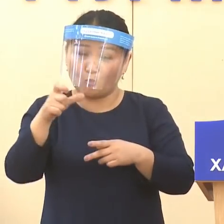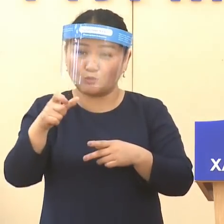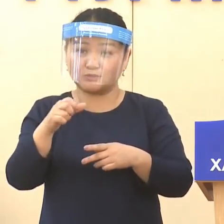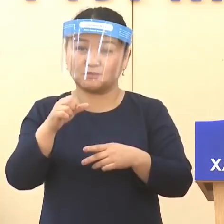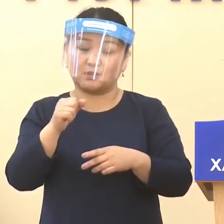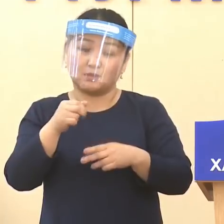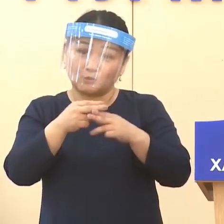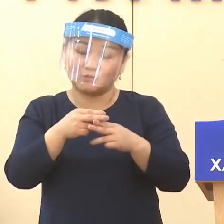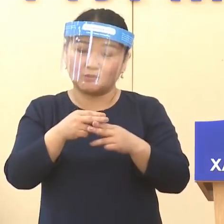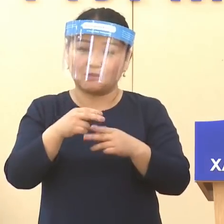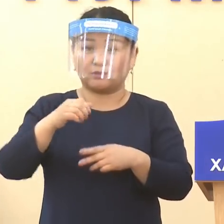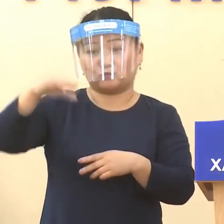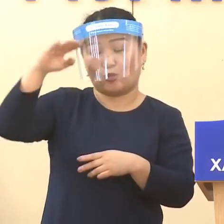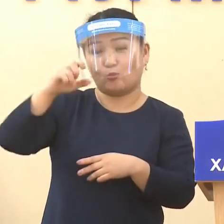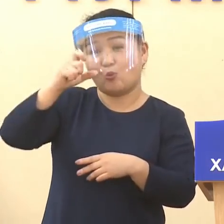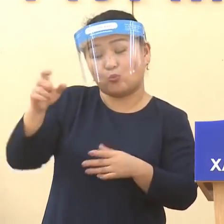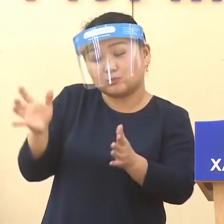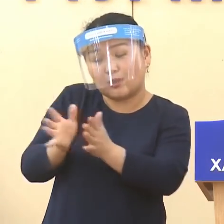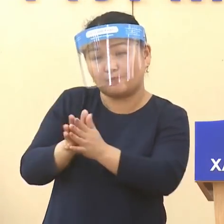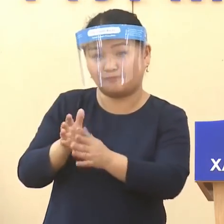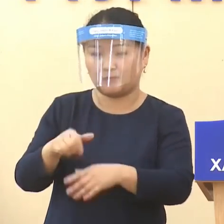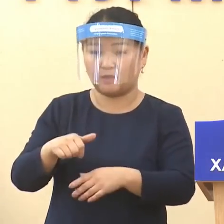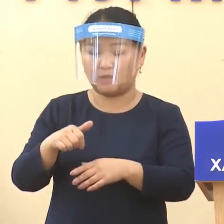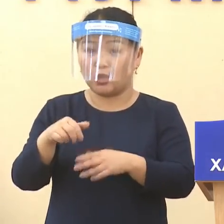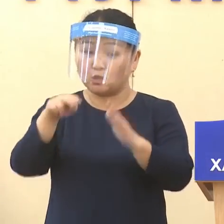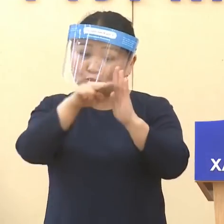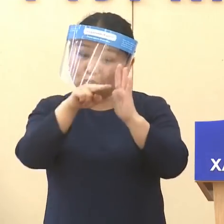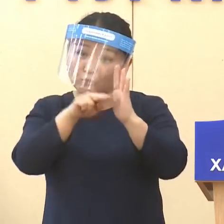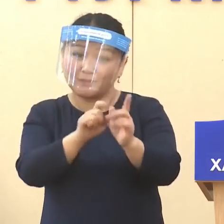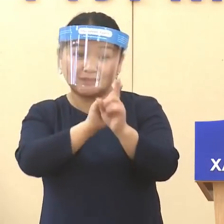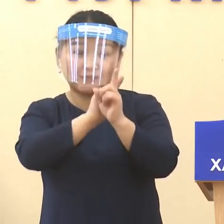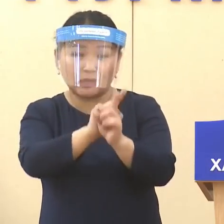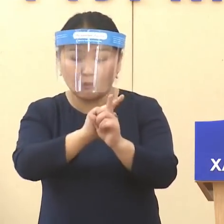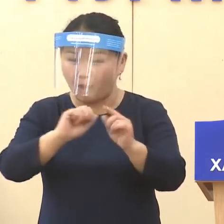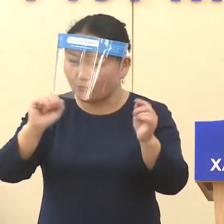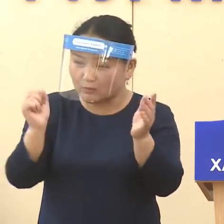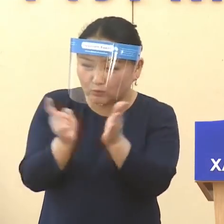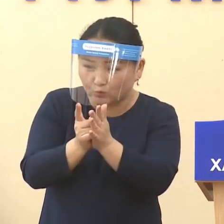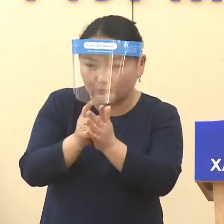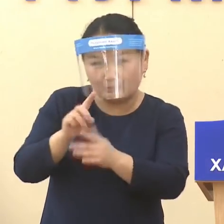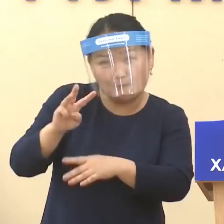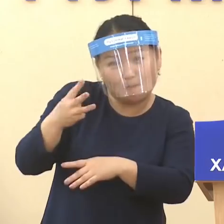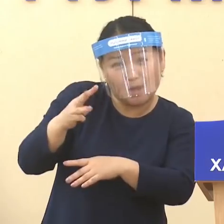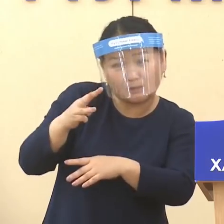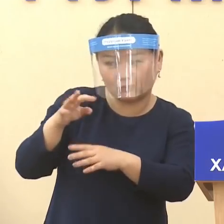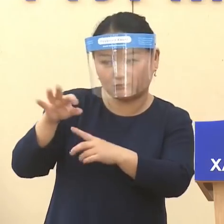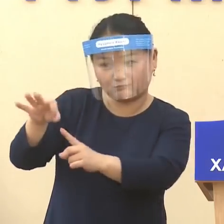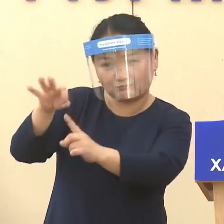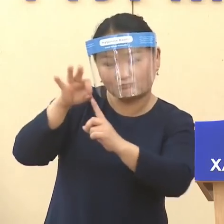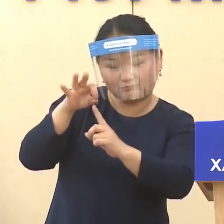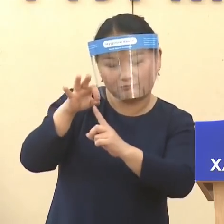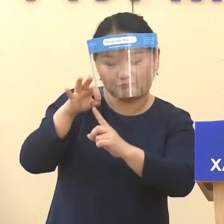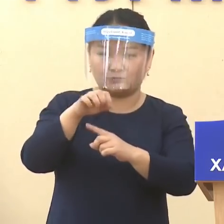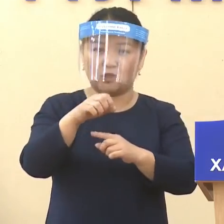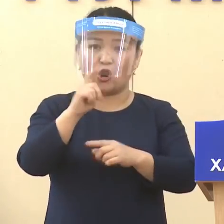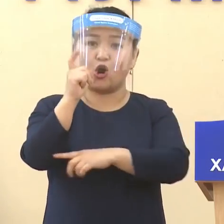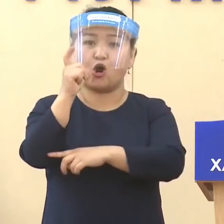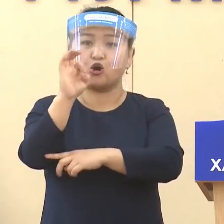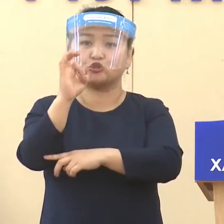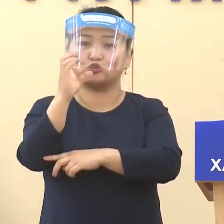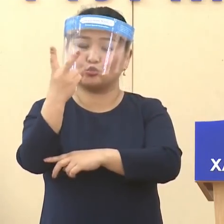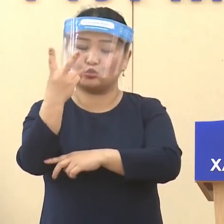нөгөө дөрмийн дагуу гол улсуудаа хөсвөтөд татж авч хянаж шинжилгээ давтан шинжилгээ хийж хянаж